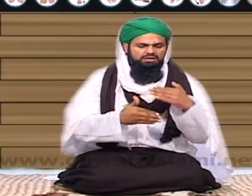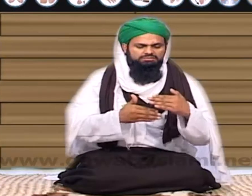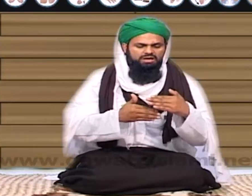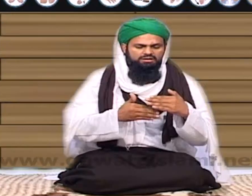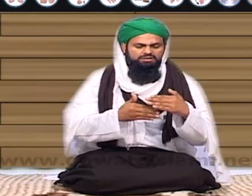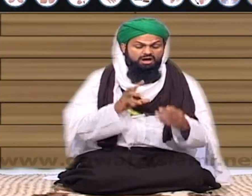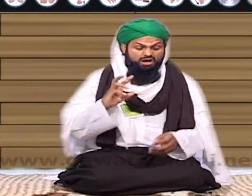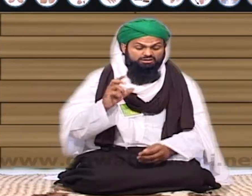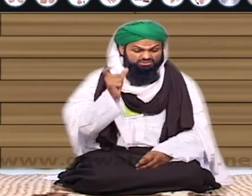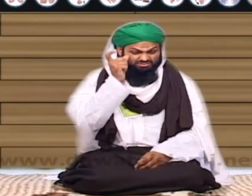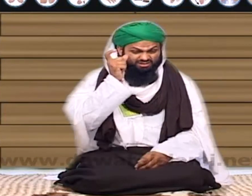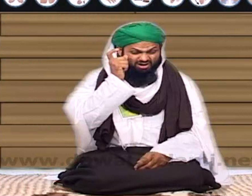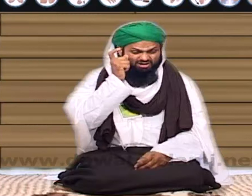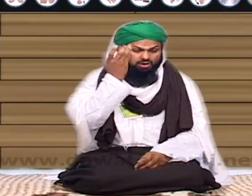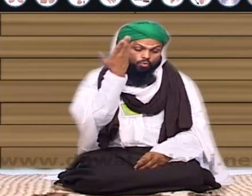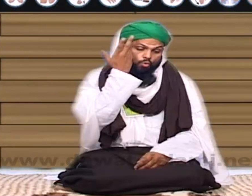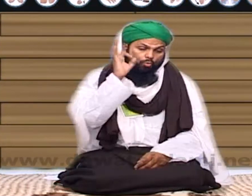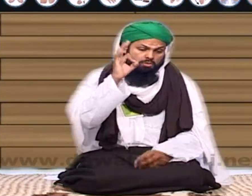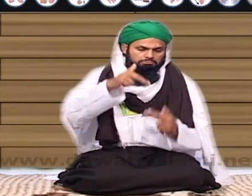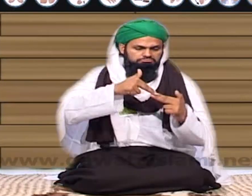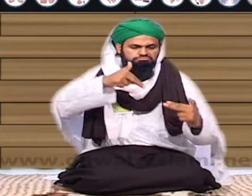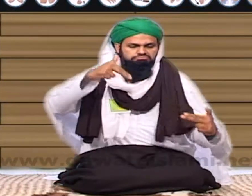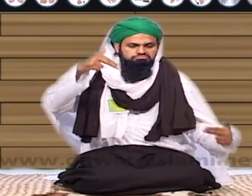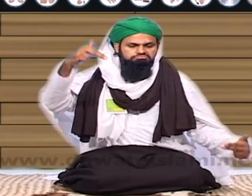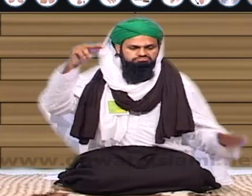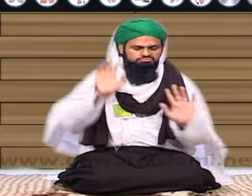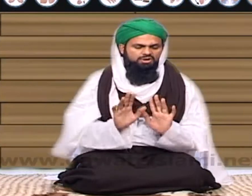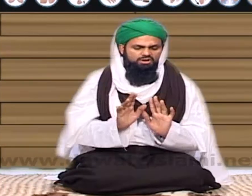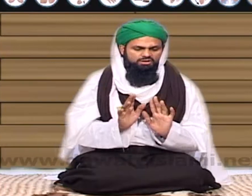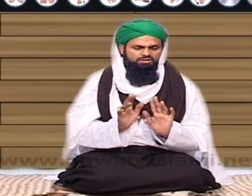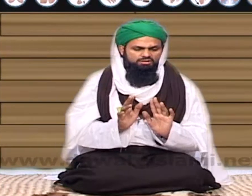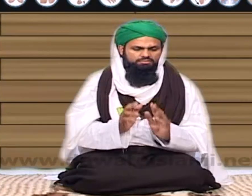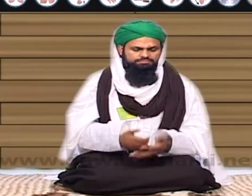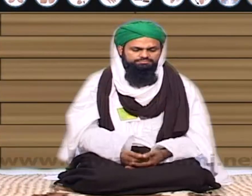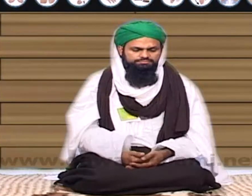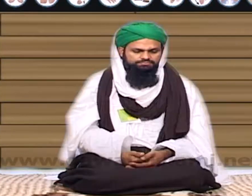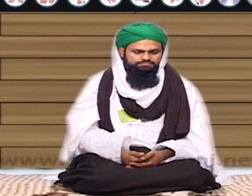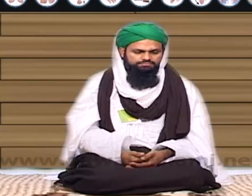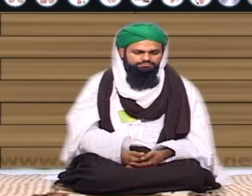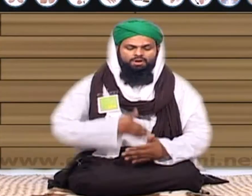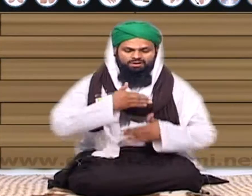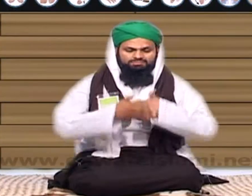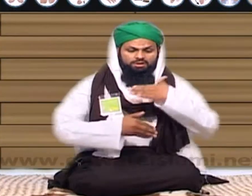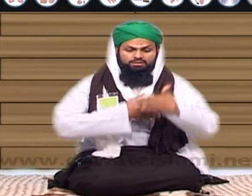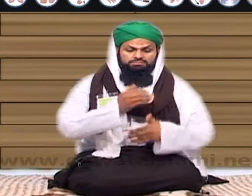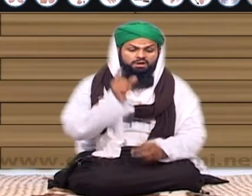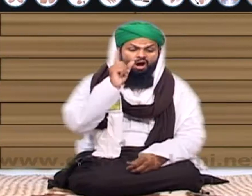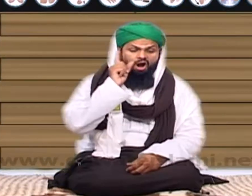والا, کہ شیطان لمبی امیدیں بندھا رہا ہے, آہستہ اپنی زندگی کا اتنا بھی بھروسہ نہیں. تو